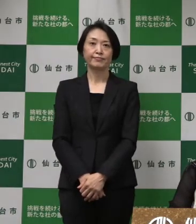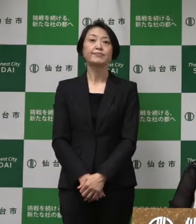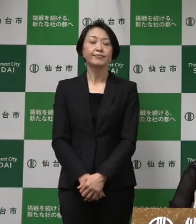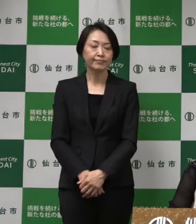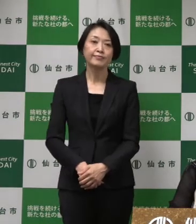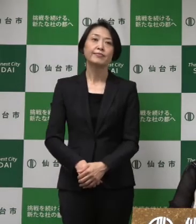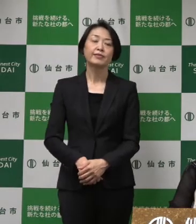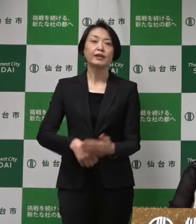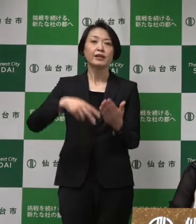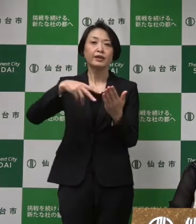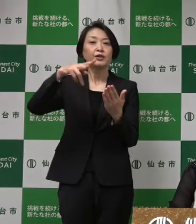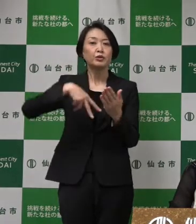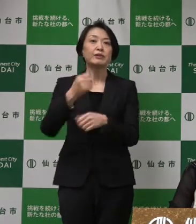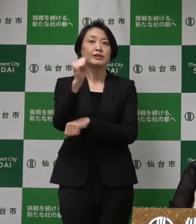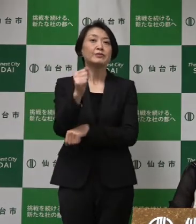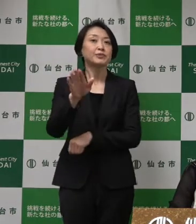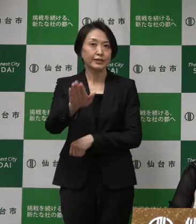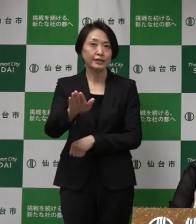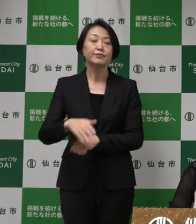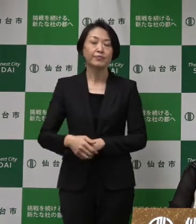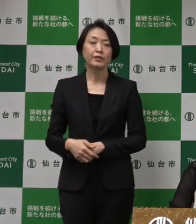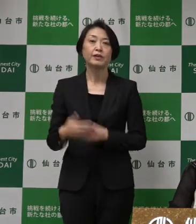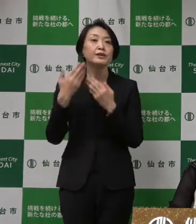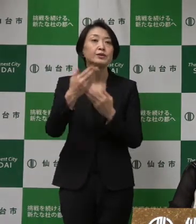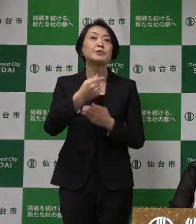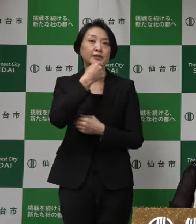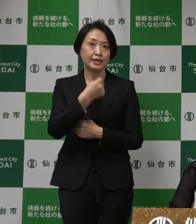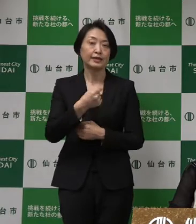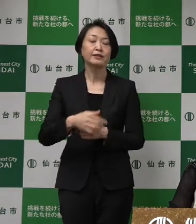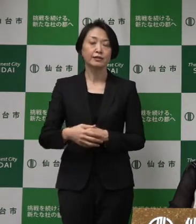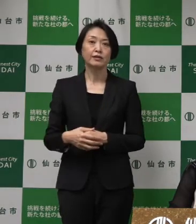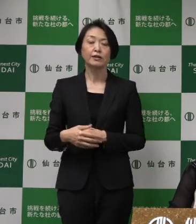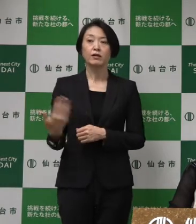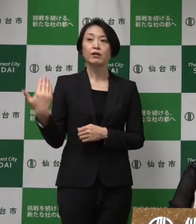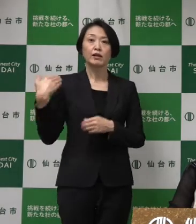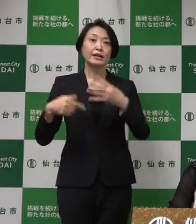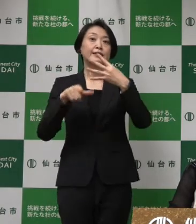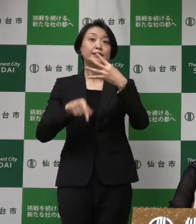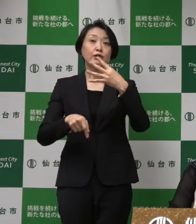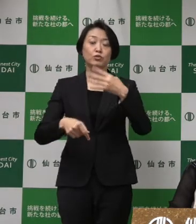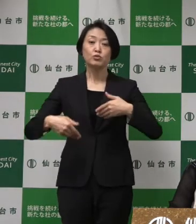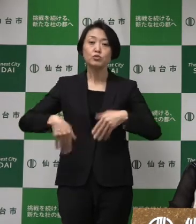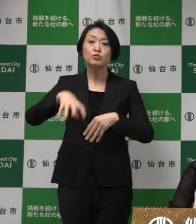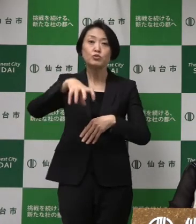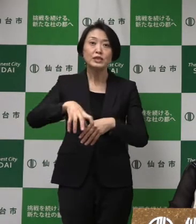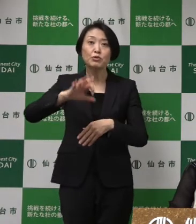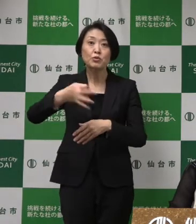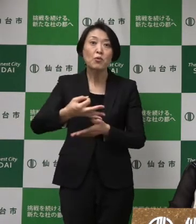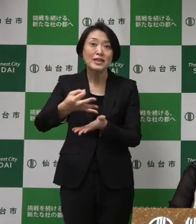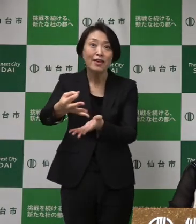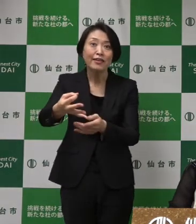すいません、先ほどのふるさと納税の件で4月にそのどういったものを充実させて、実際に何